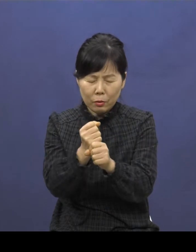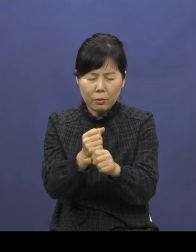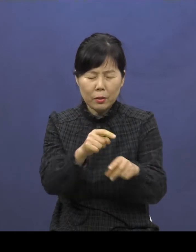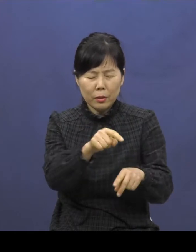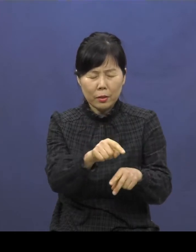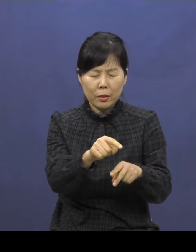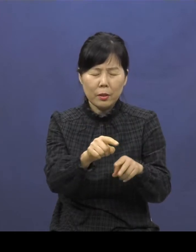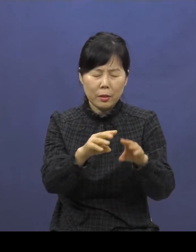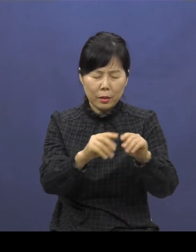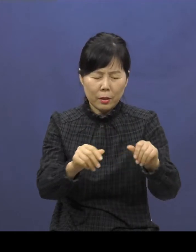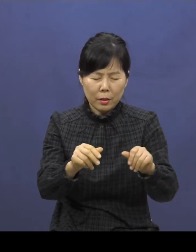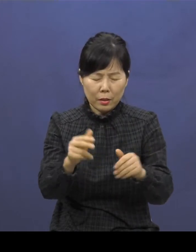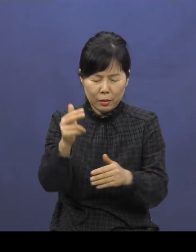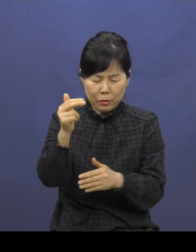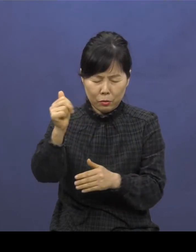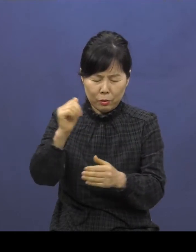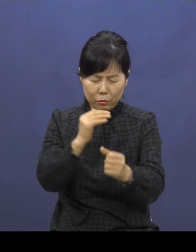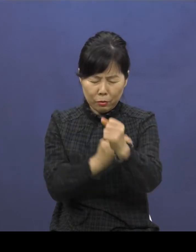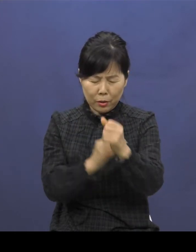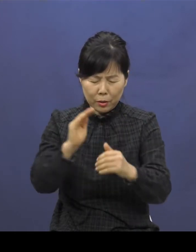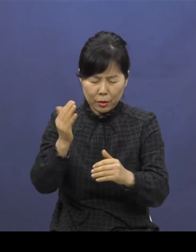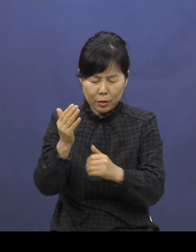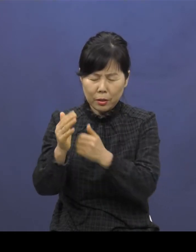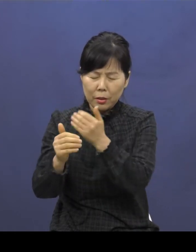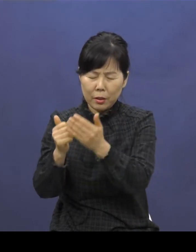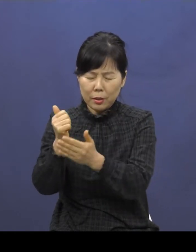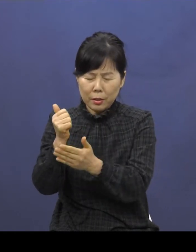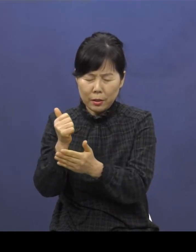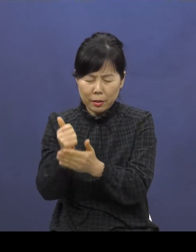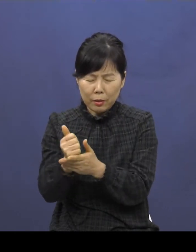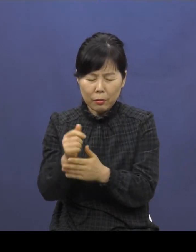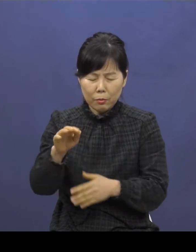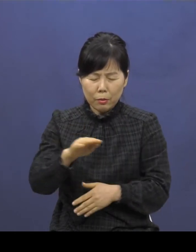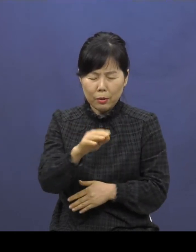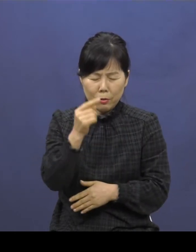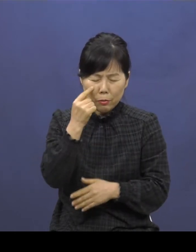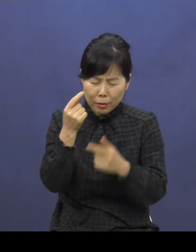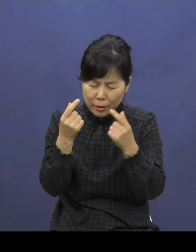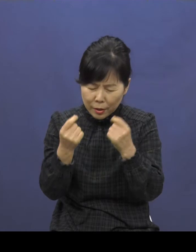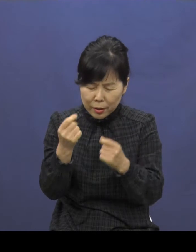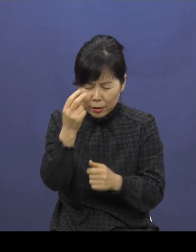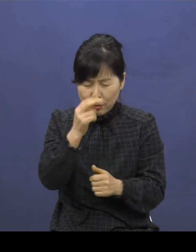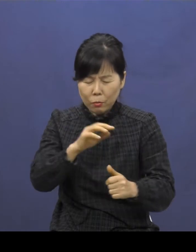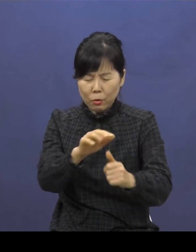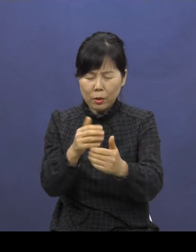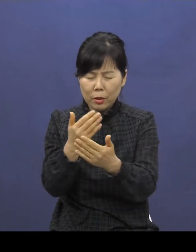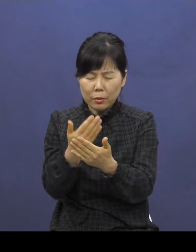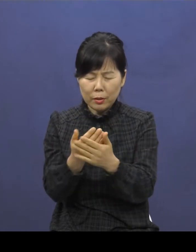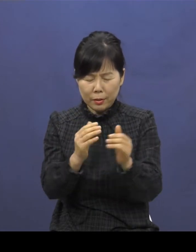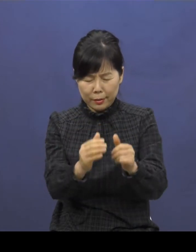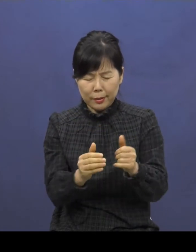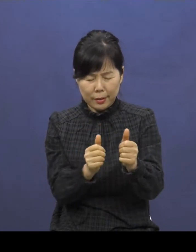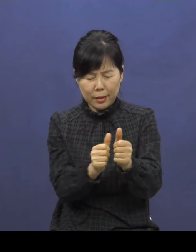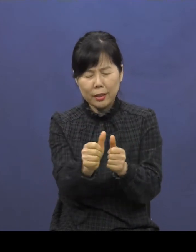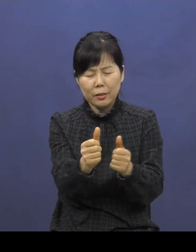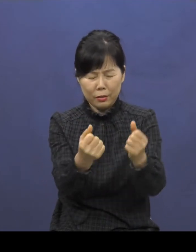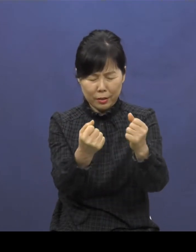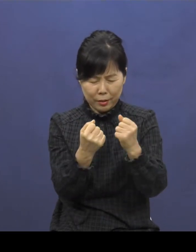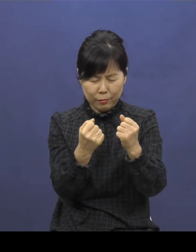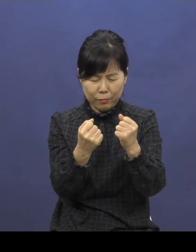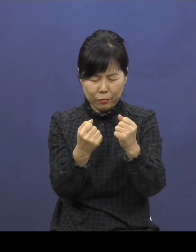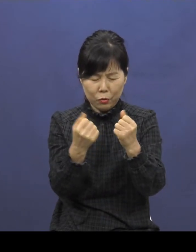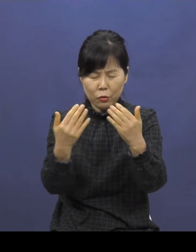주권자 되시는 사랑이 많으신 하나님, 우리를 눈동자같이 지켜 보호하여 주시고 세상에서 이길 수 있는 은혜와 힘을